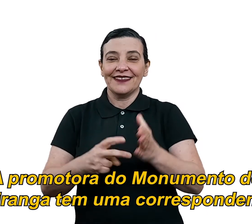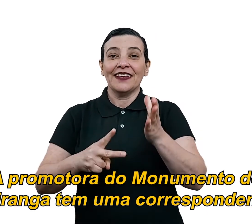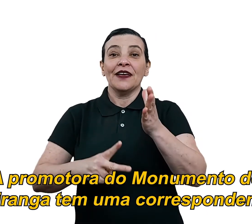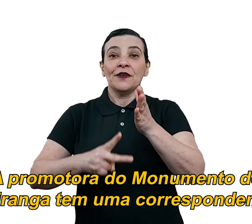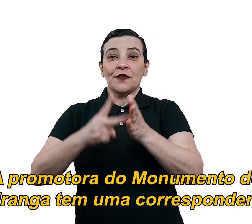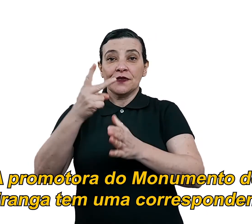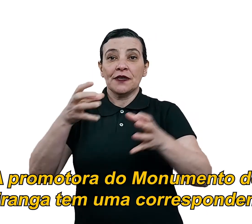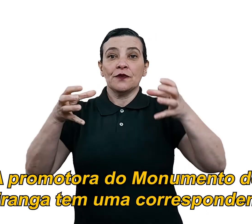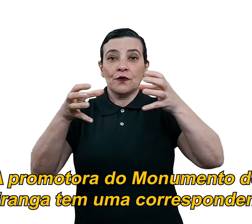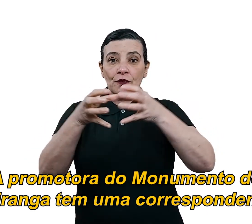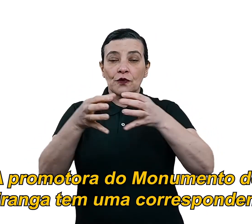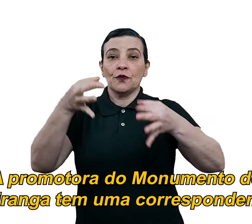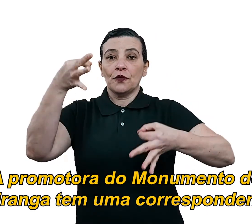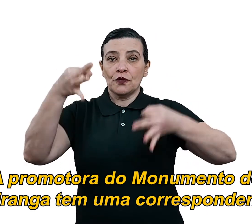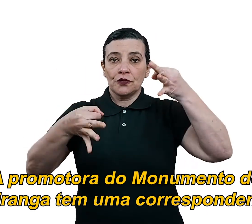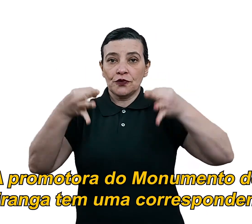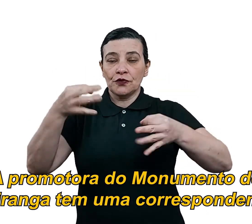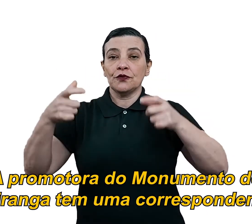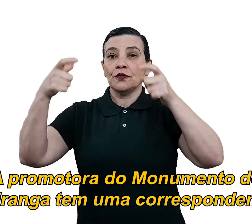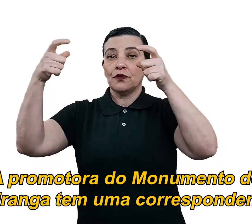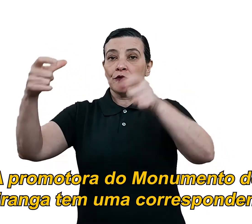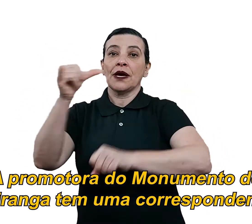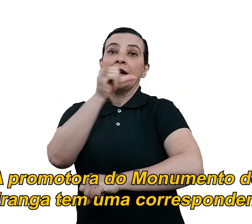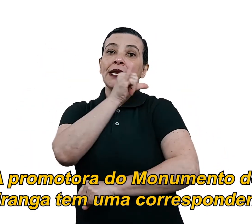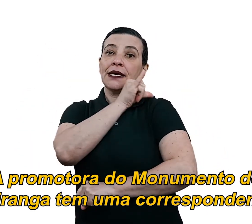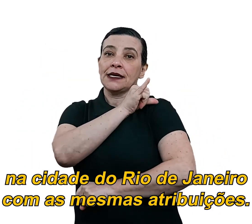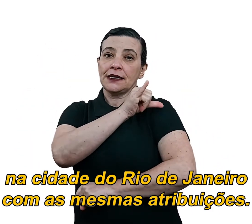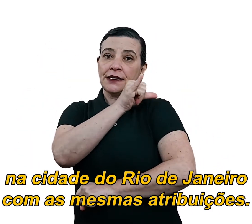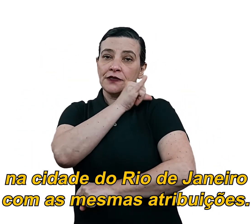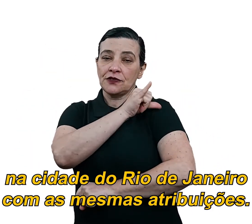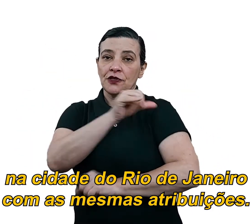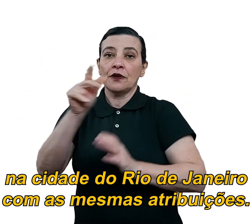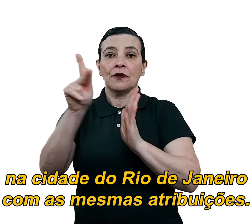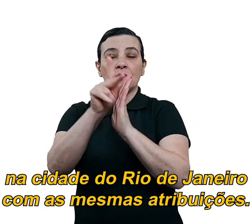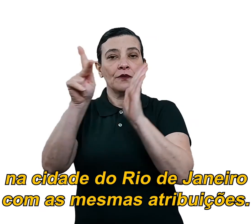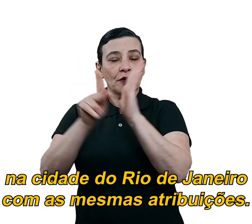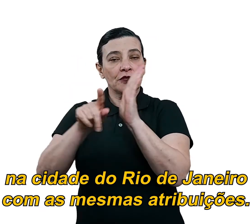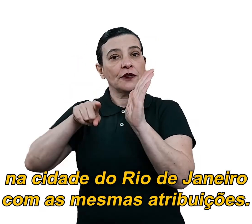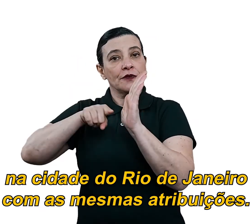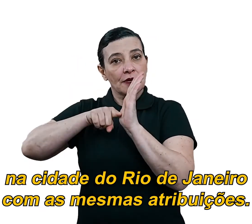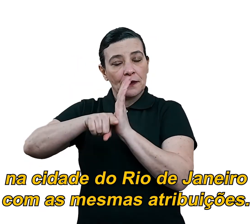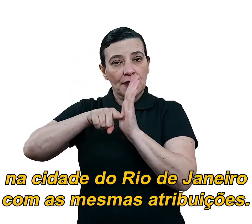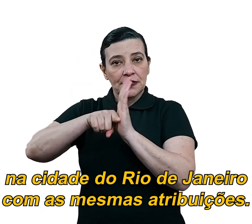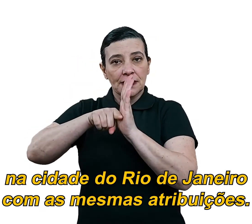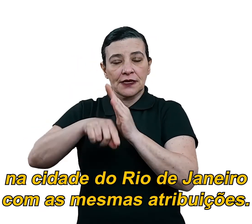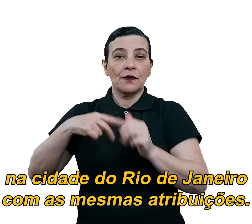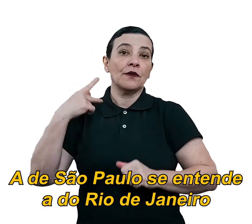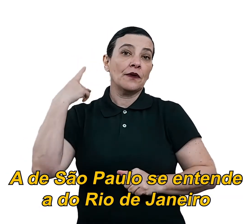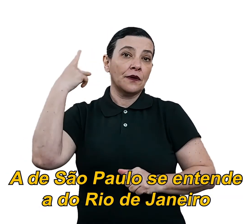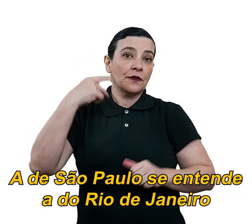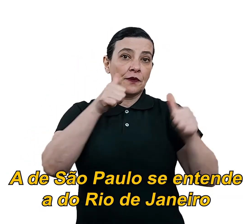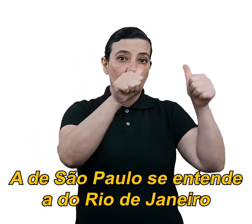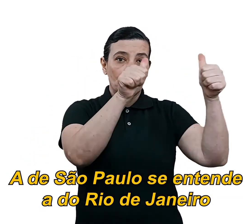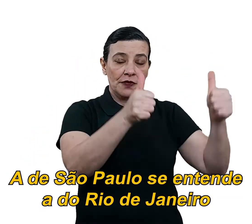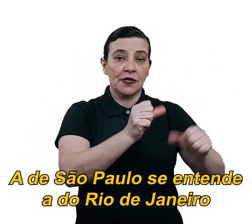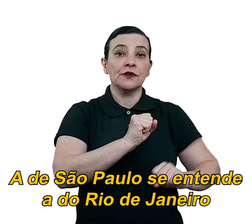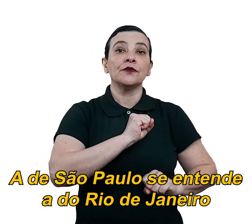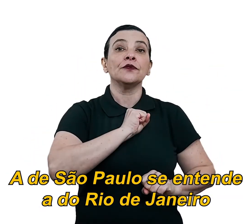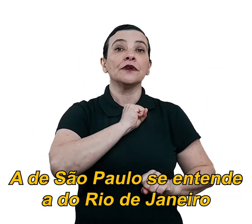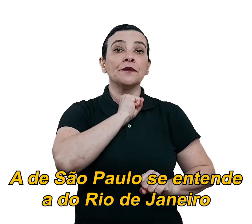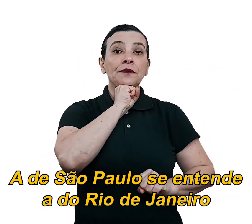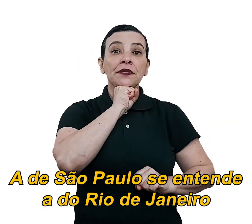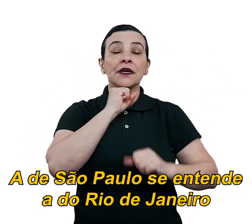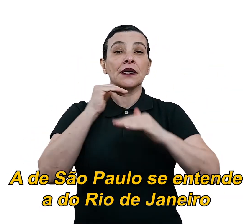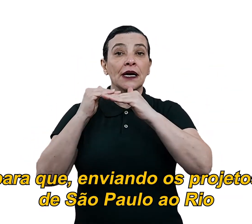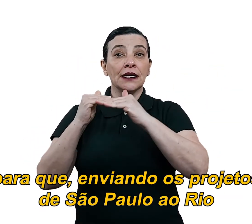A promotora do Monumento do Ipiranga tem uma correspondente na cidade do Rio de Janeiro, com as mesmas atribuições. A de São Paulo se entende